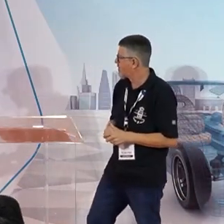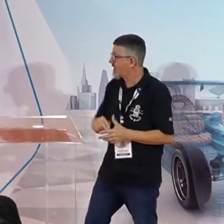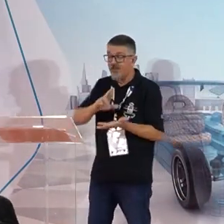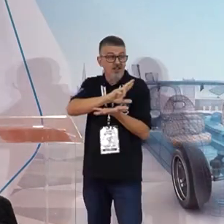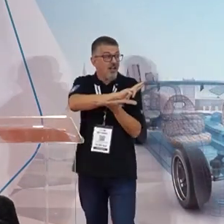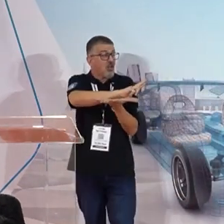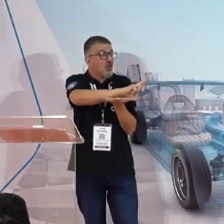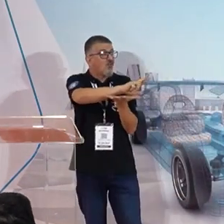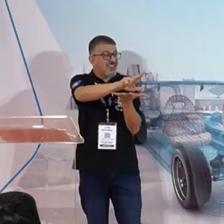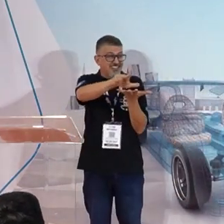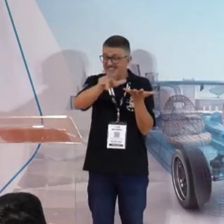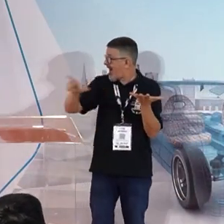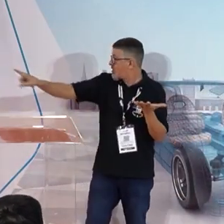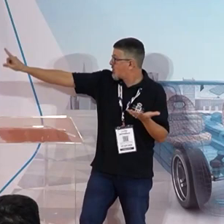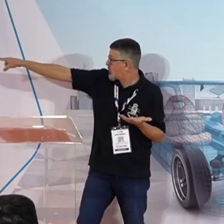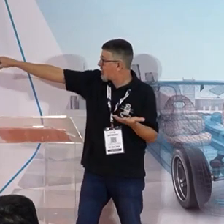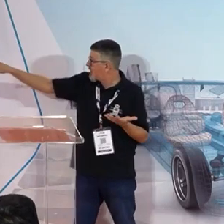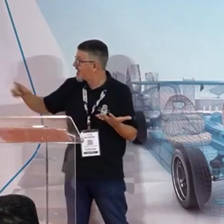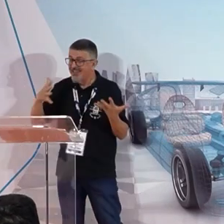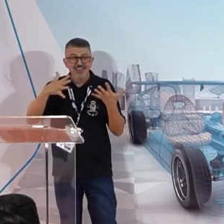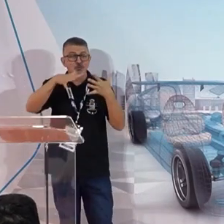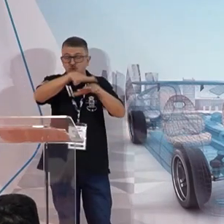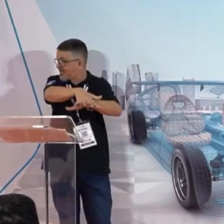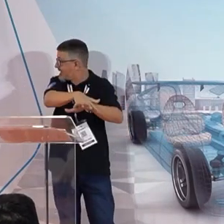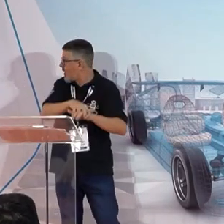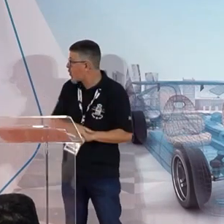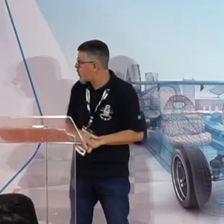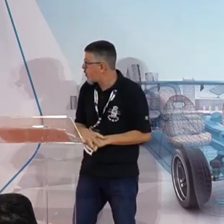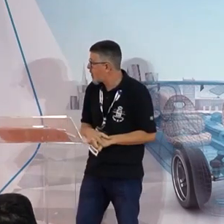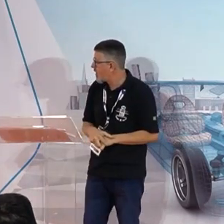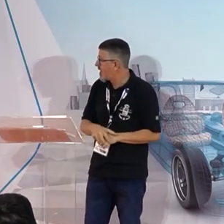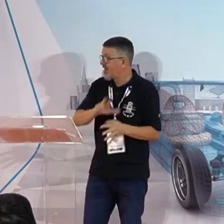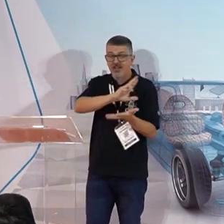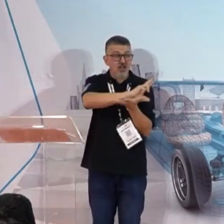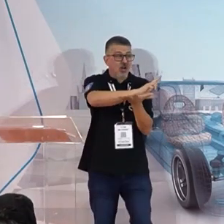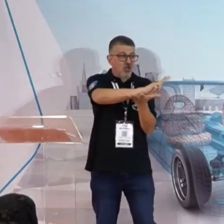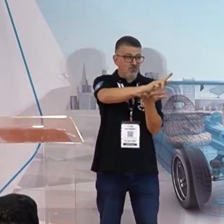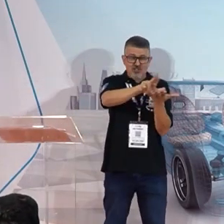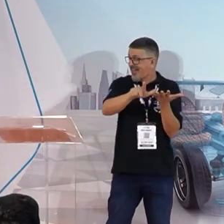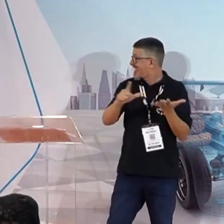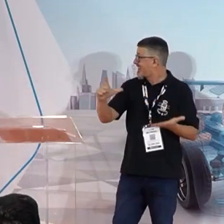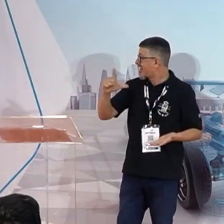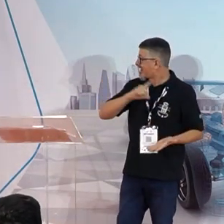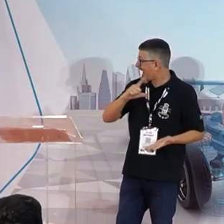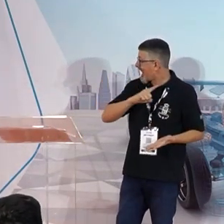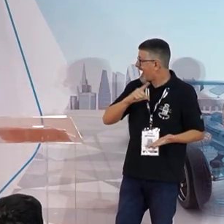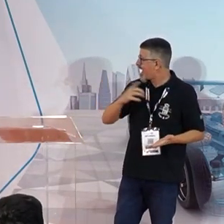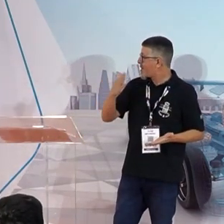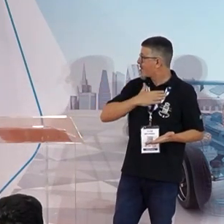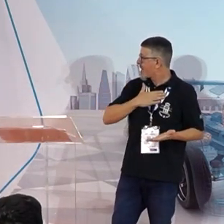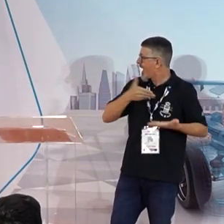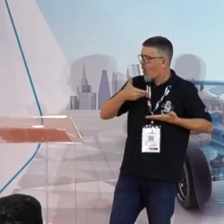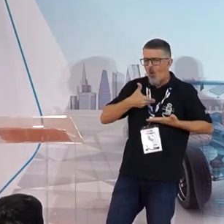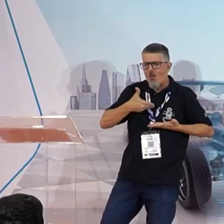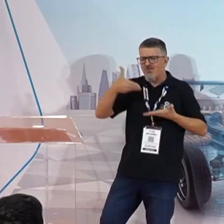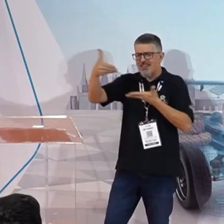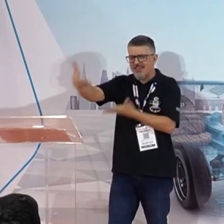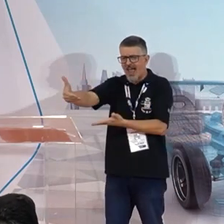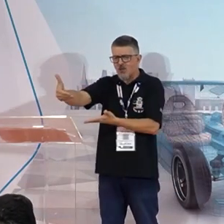Olha só, diversidade e inclusão. Qual que a diferença? A diversidade é